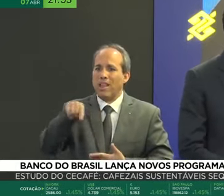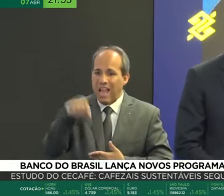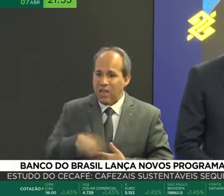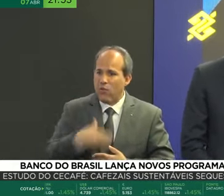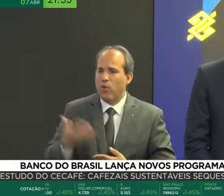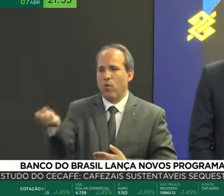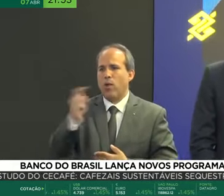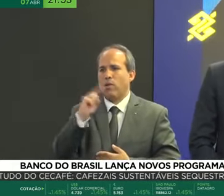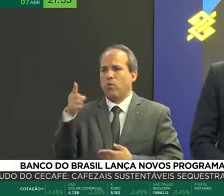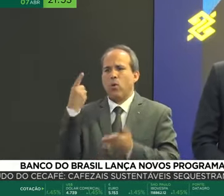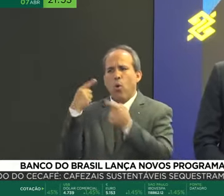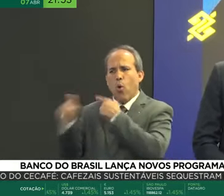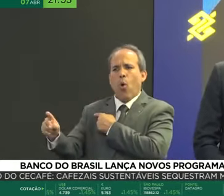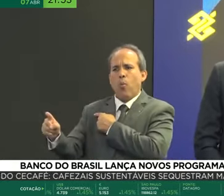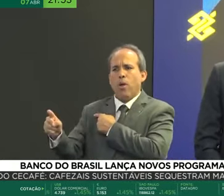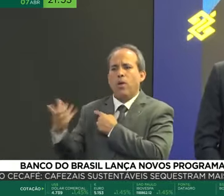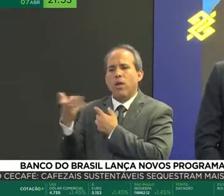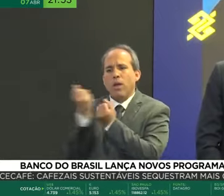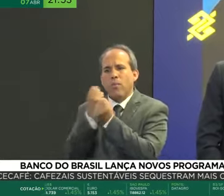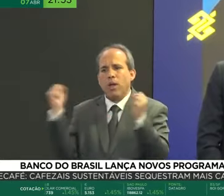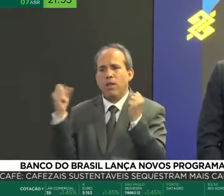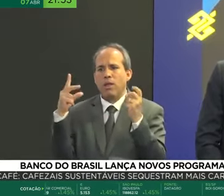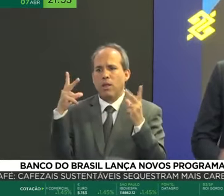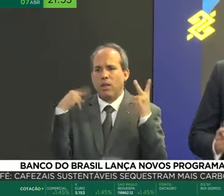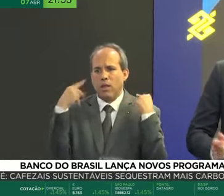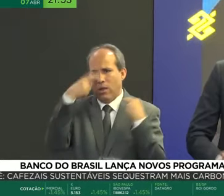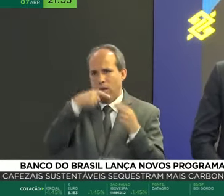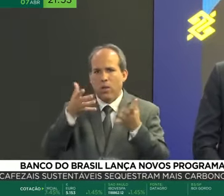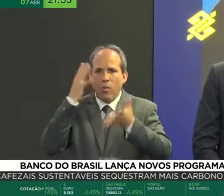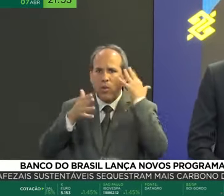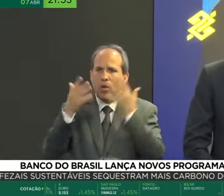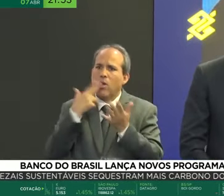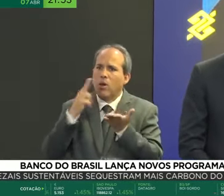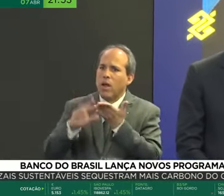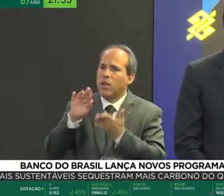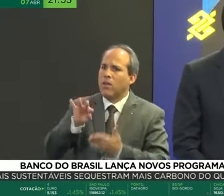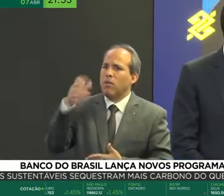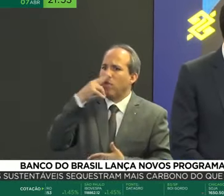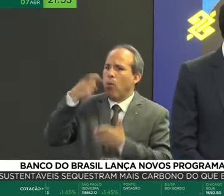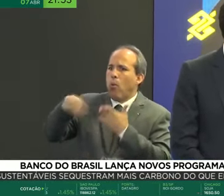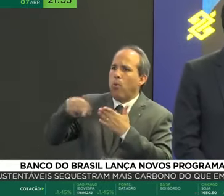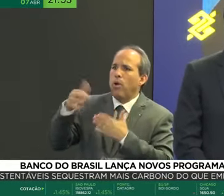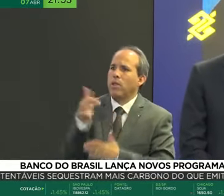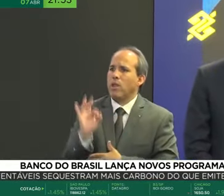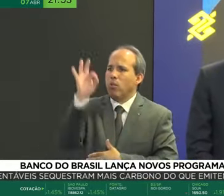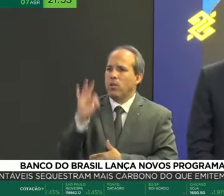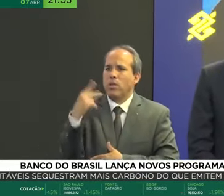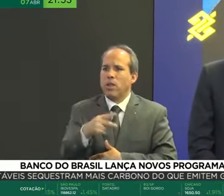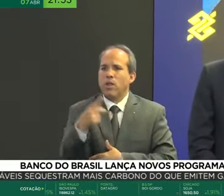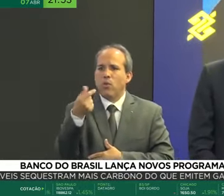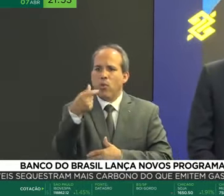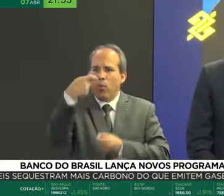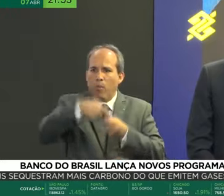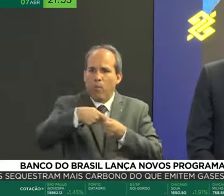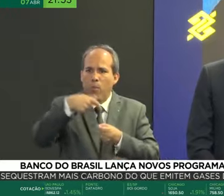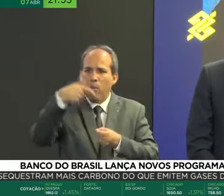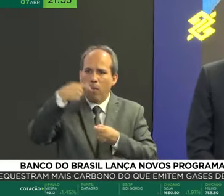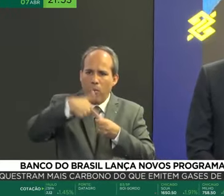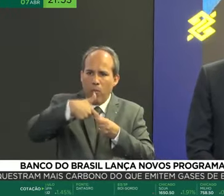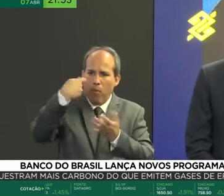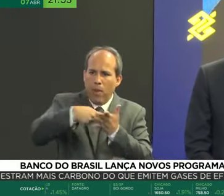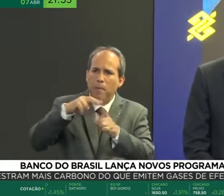tem compatível desde o primeiro dia libertar O Caminhoneiro do carta-frete a carta-frete leva às vezes 10 por cento do valor do combustível que